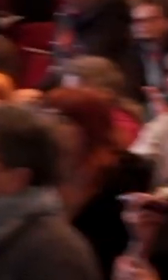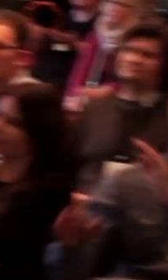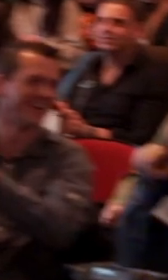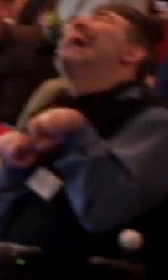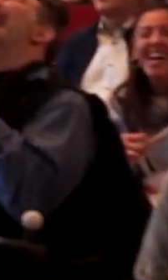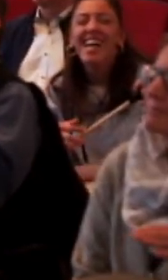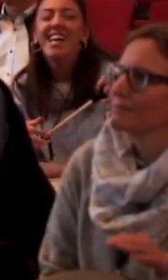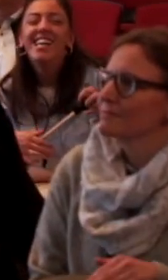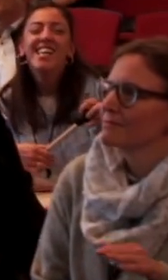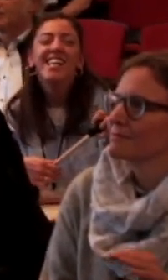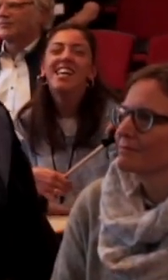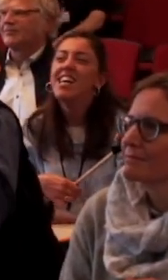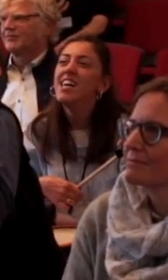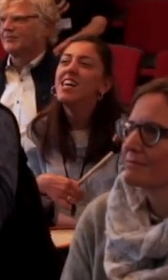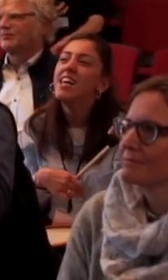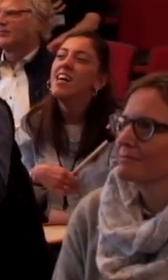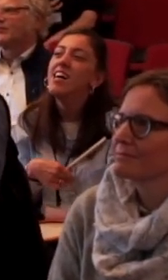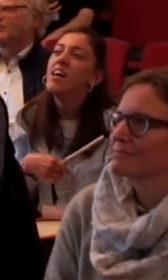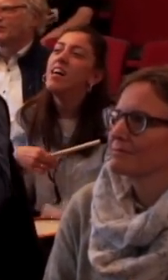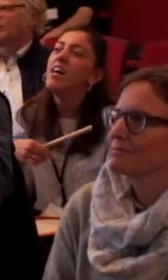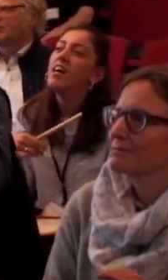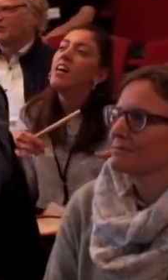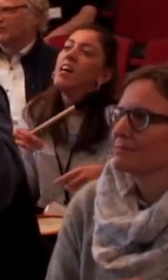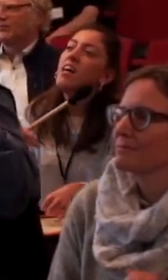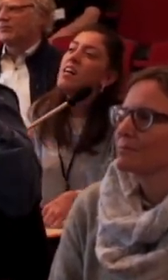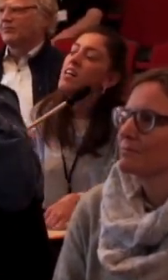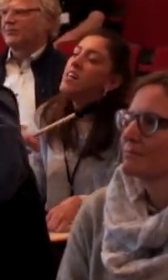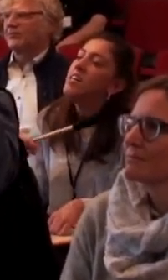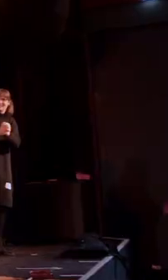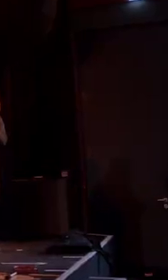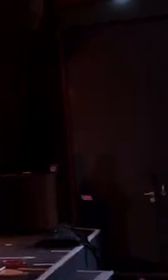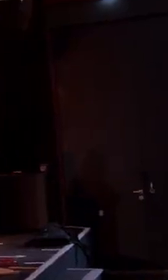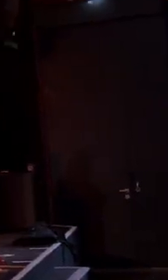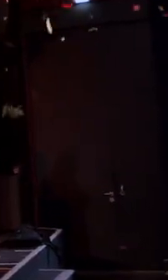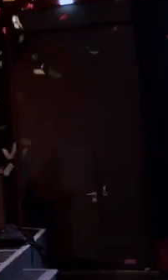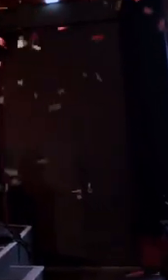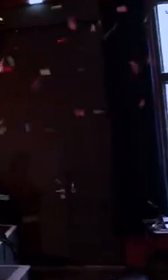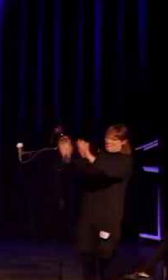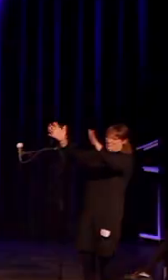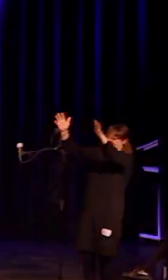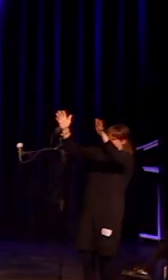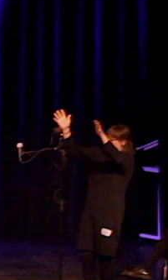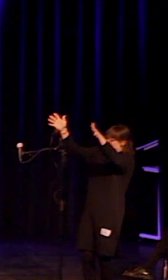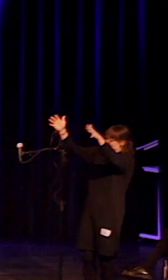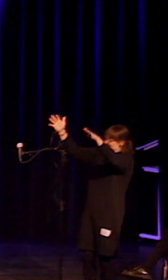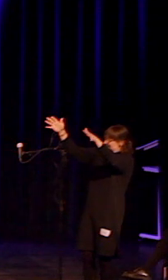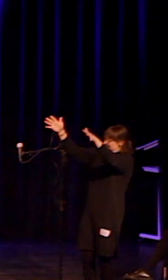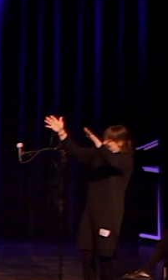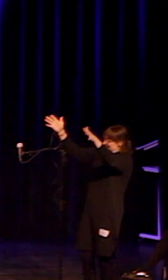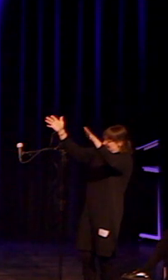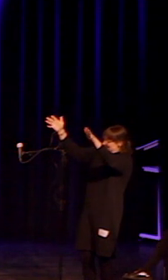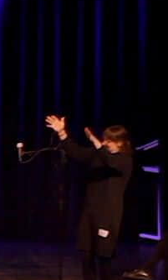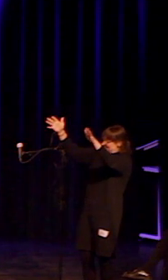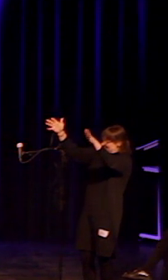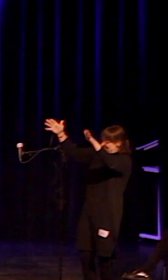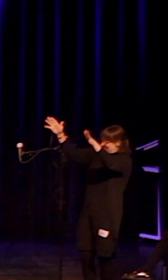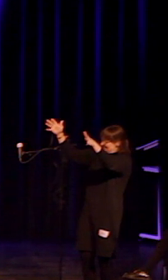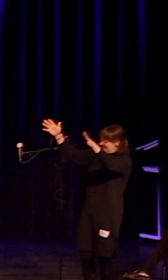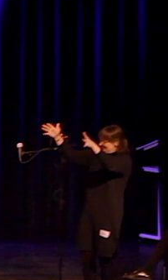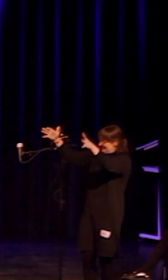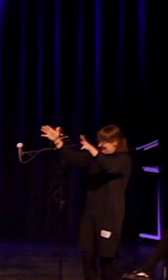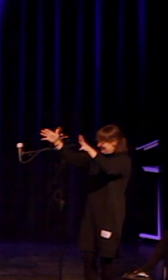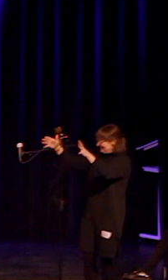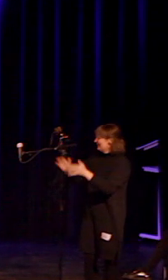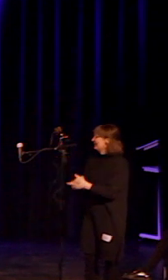Eins, zwei, drei, vier und... Patrick Marx lässt eine Konfettikanone knallen. Er und Stefanie